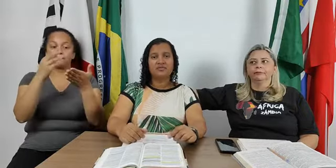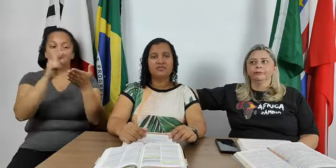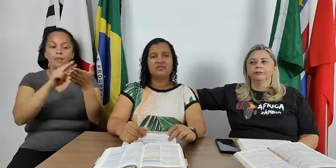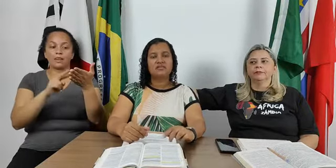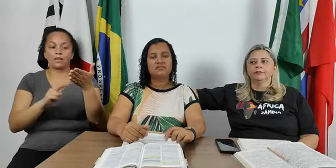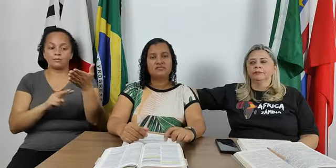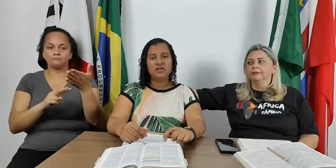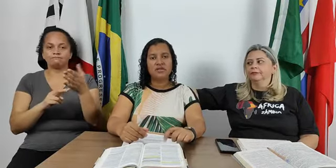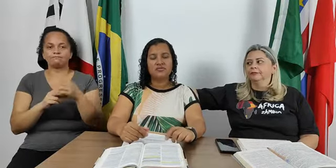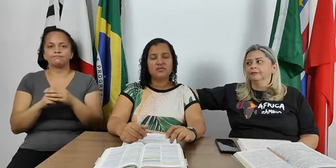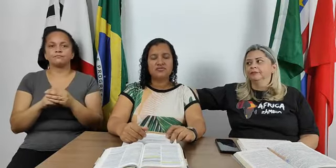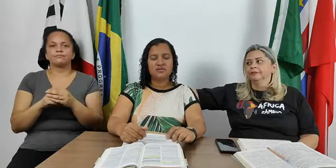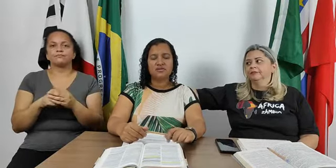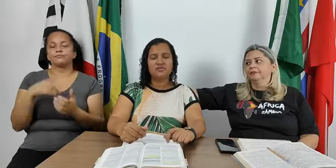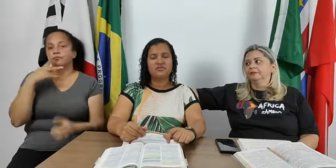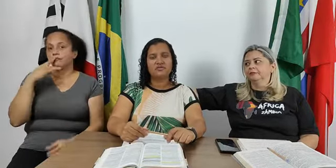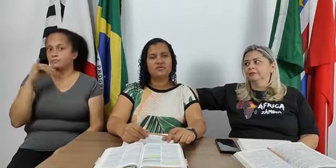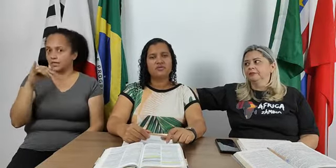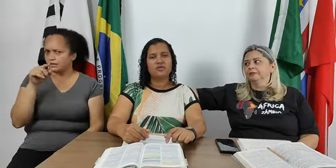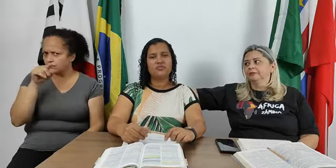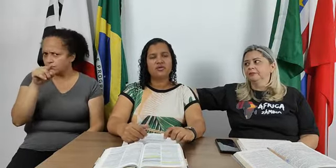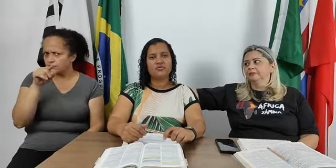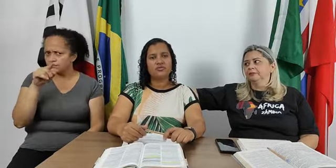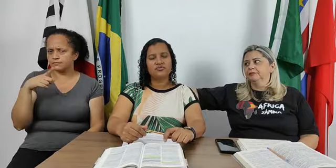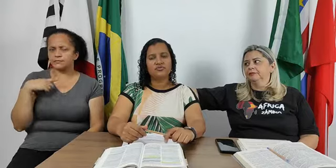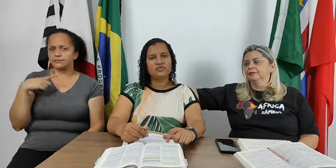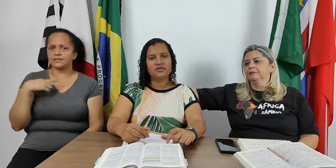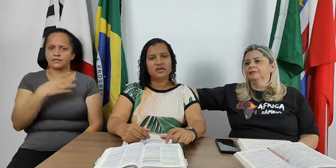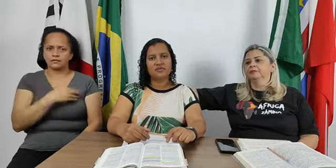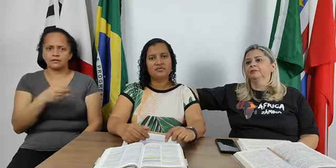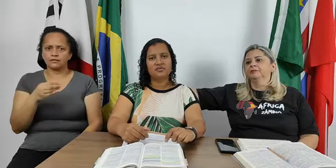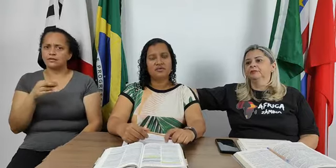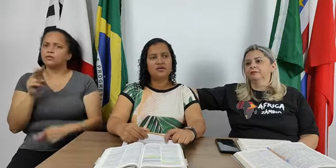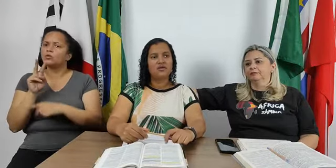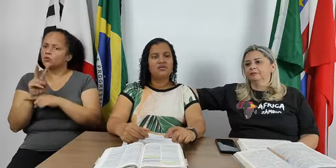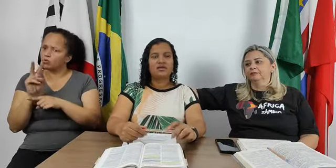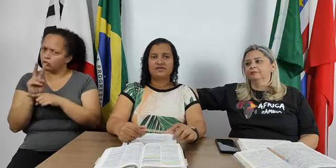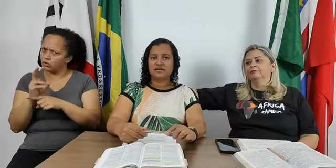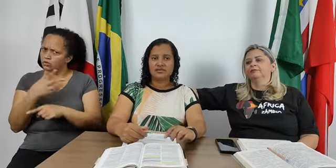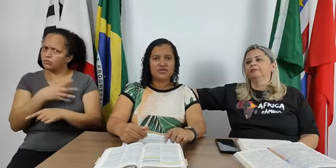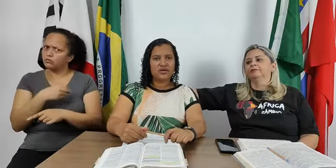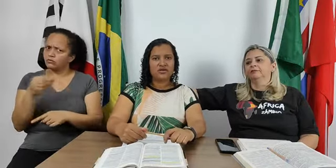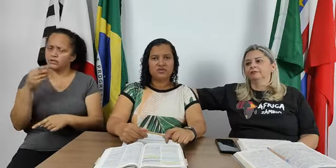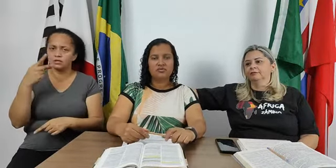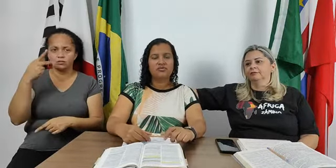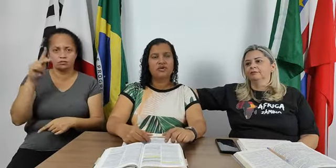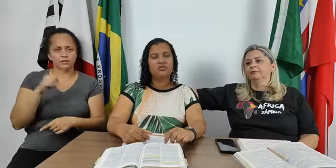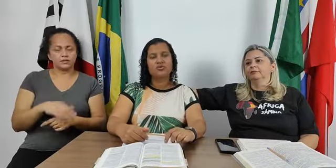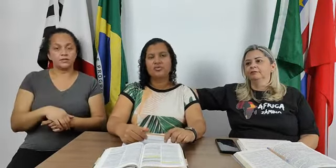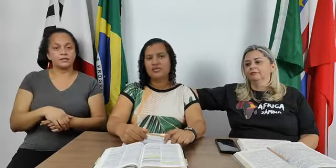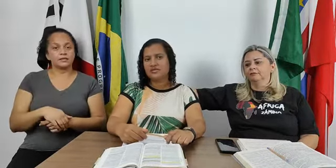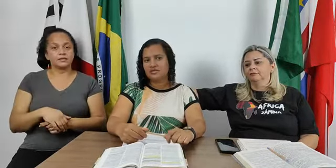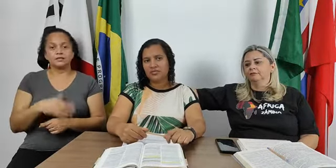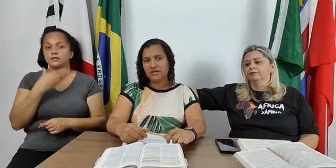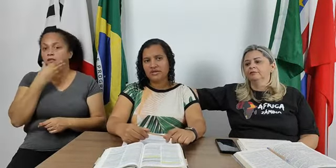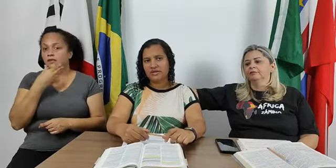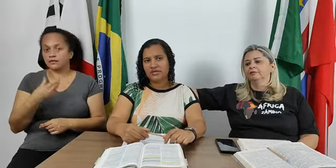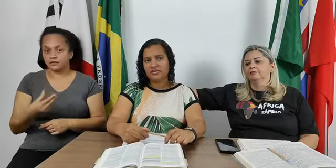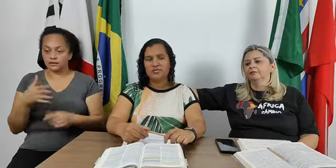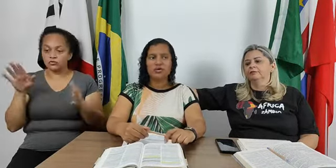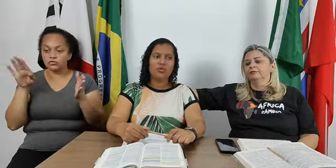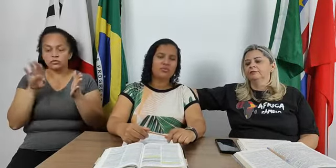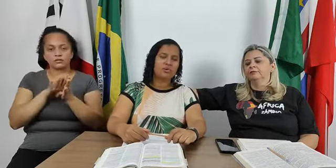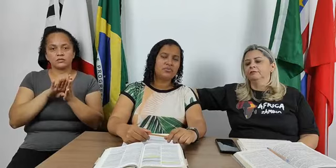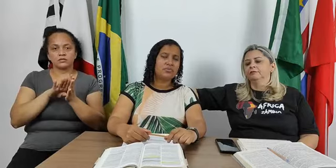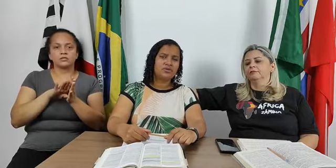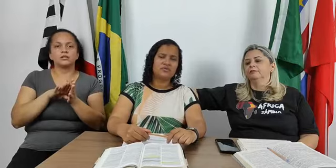Pais, vocês que têm filhos, invistam na vida espiritual do filho de vocês. Natal tá chegando. Economiza no